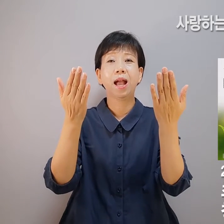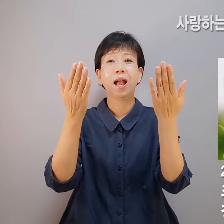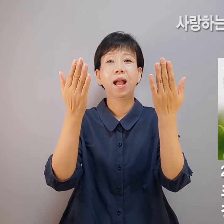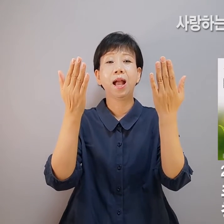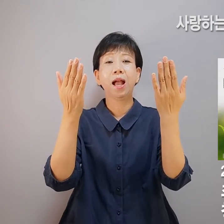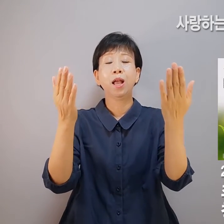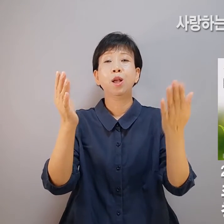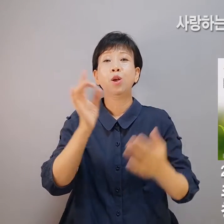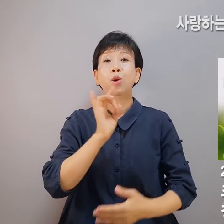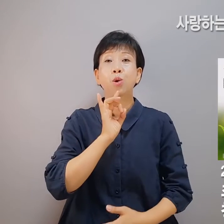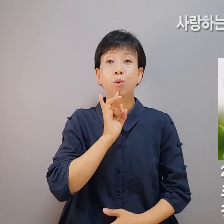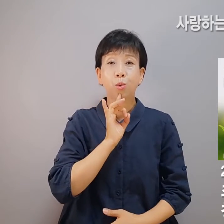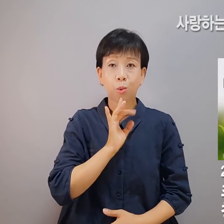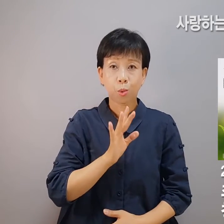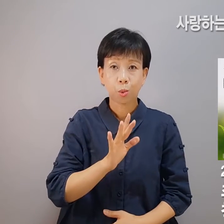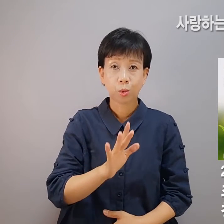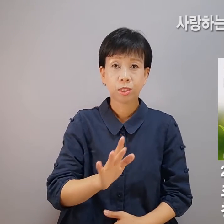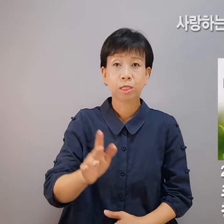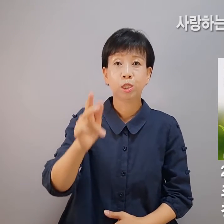사랑드립니다.